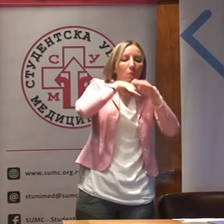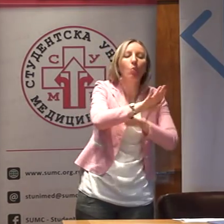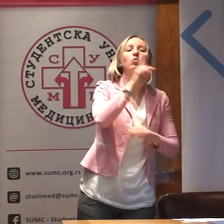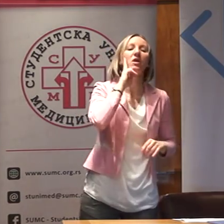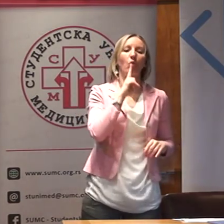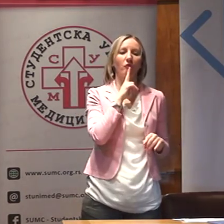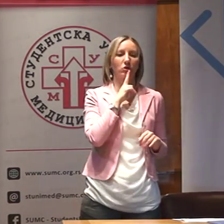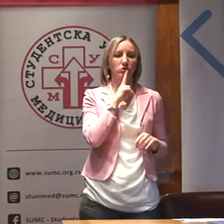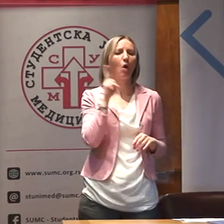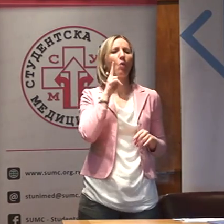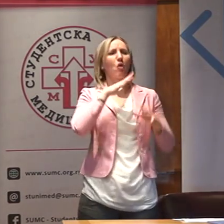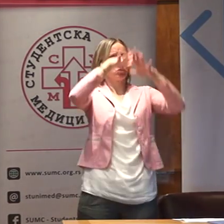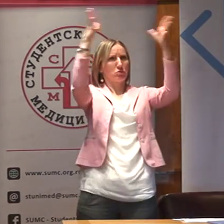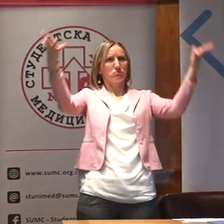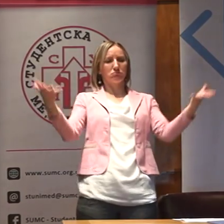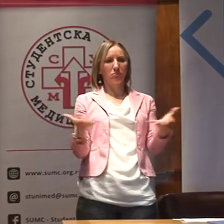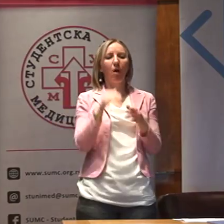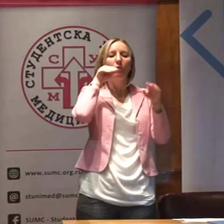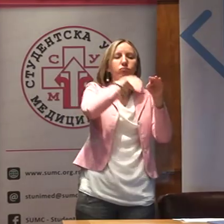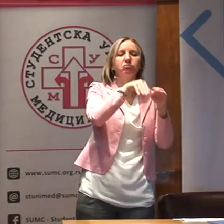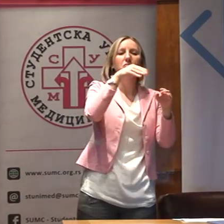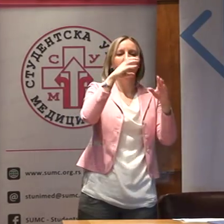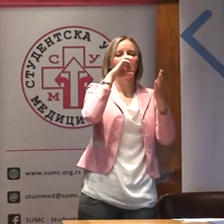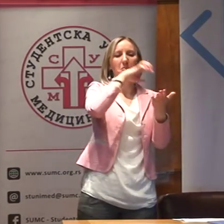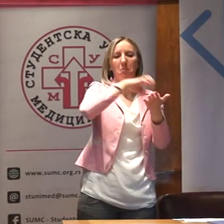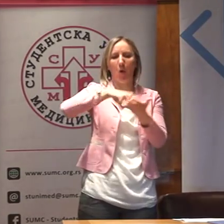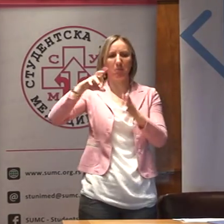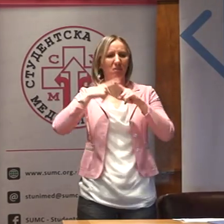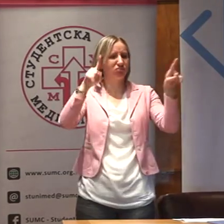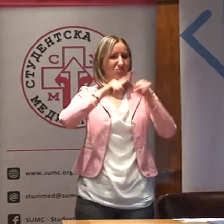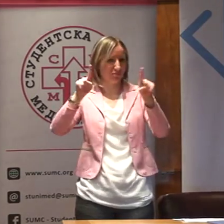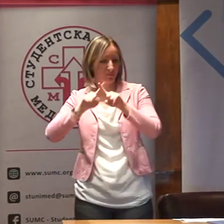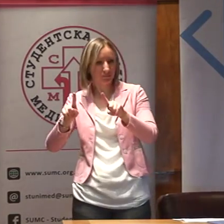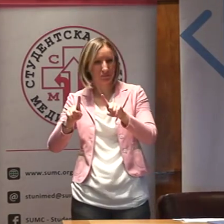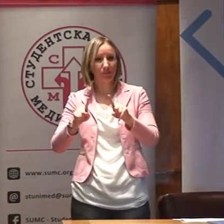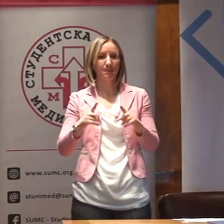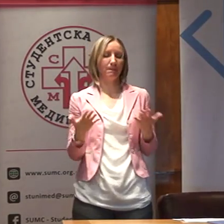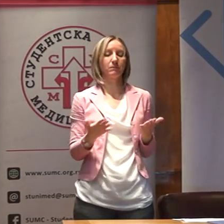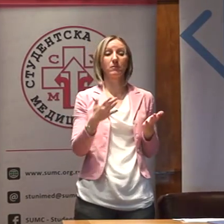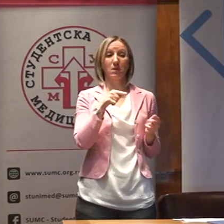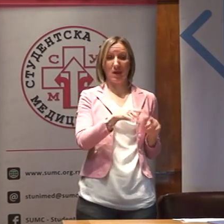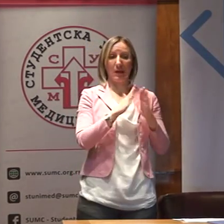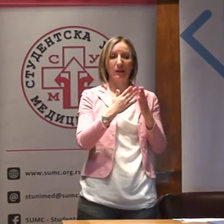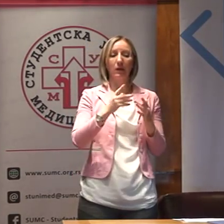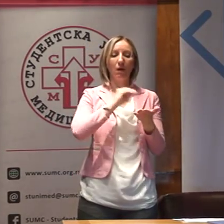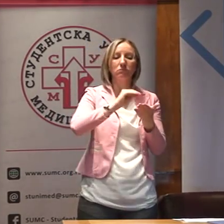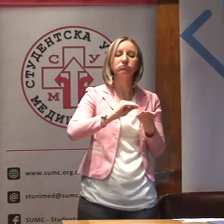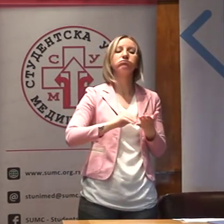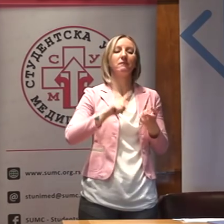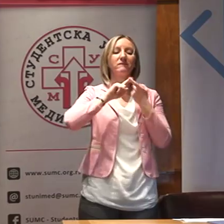o specifičnim grupama unutar gluvoće. Gluvoće je jedan široki pojam. Unutar nje imamo određene specifične